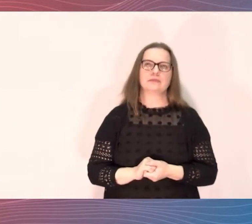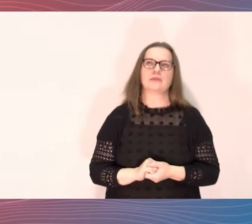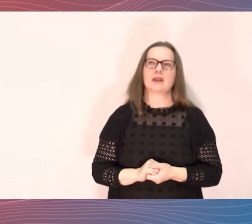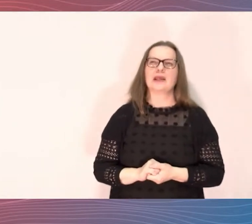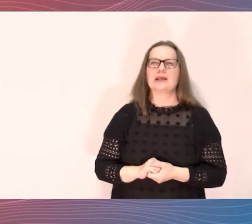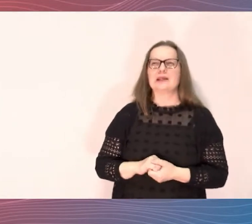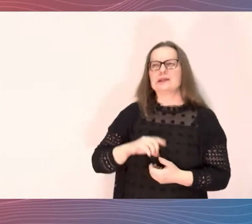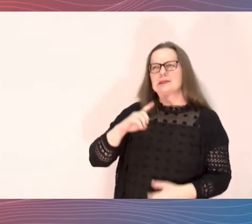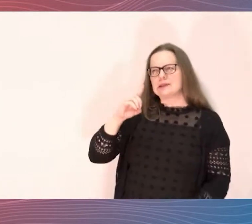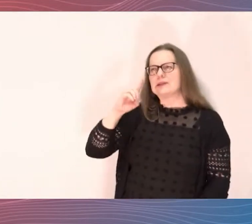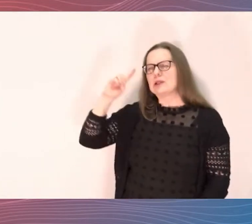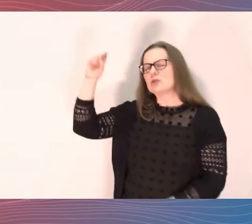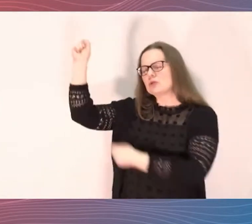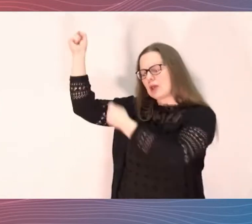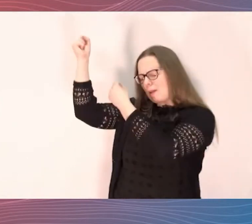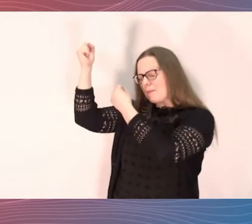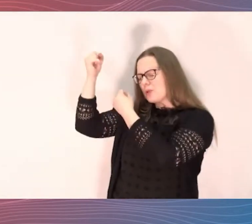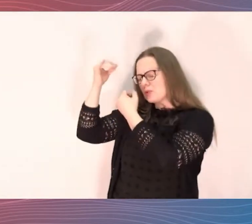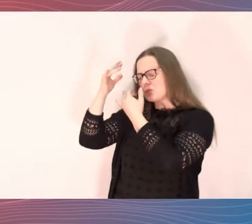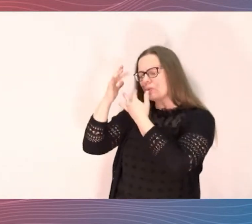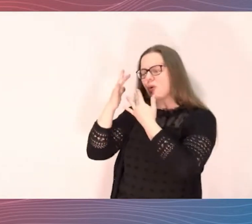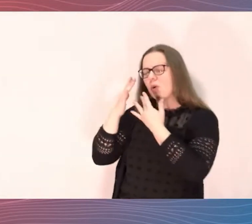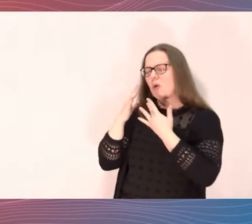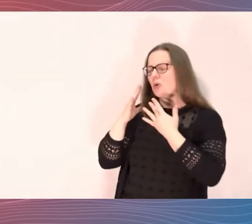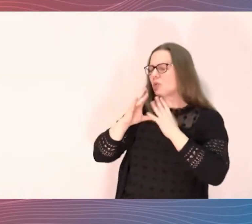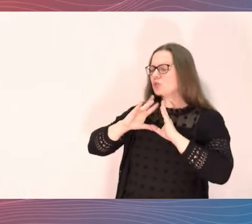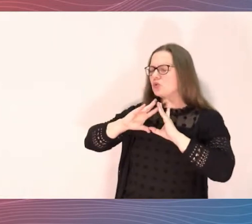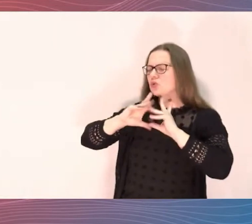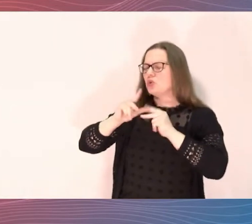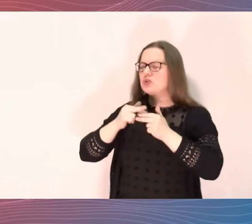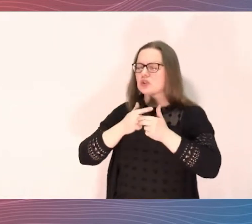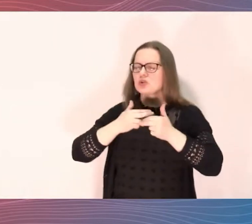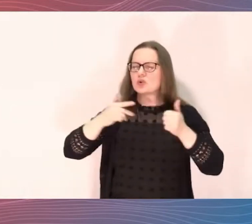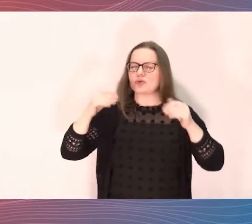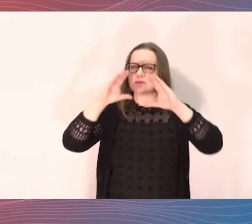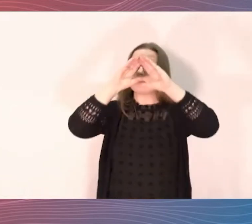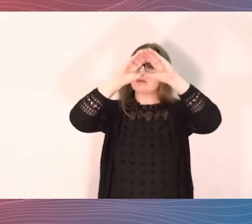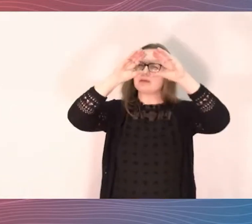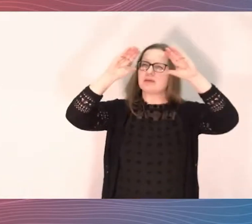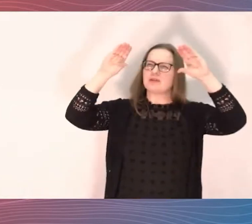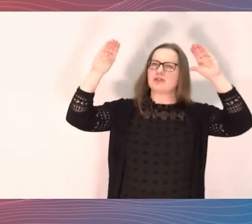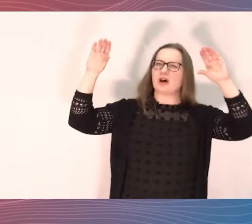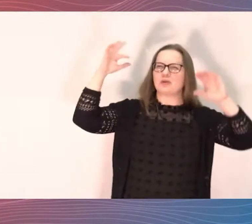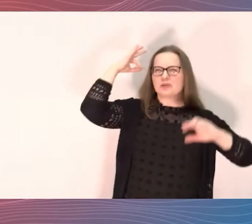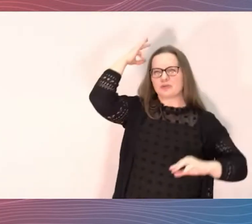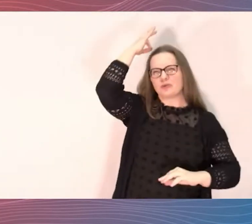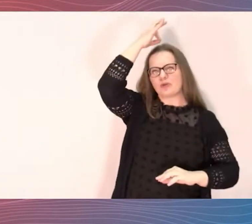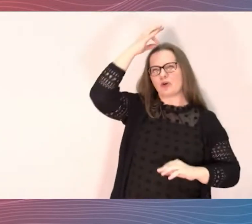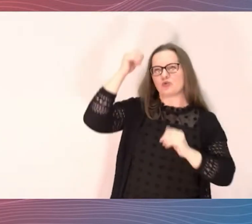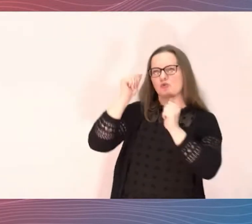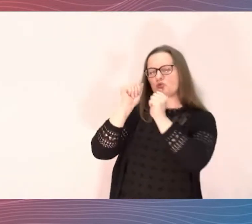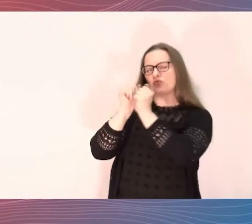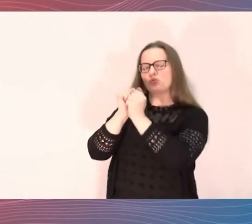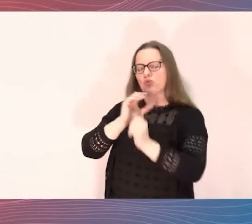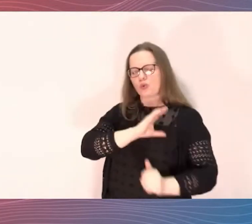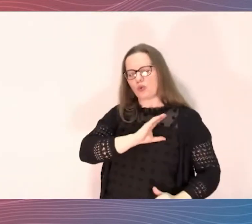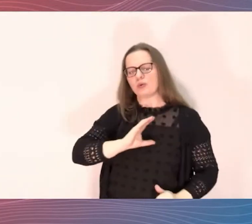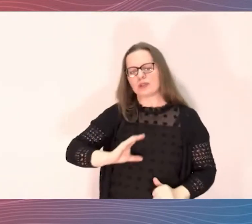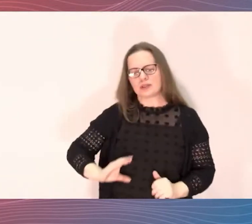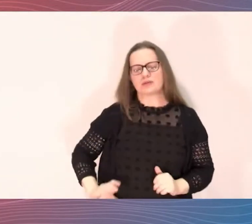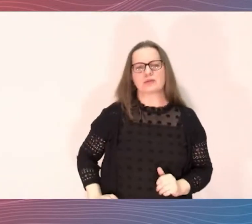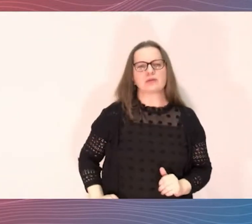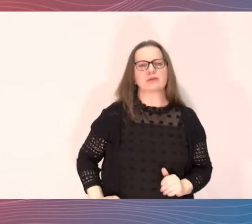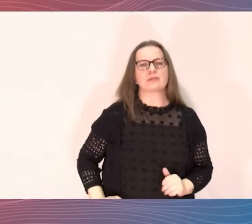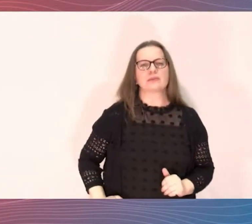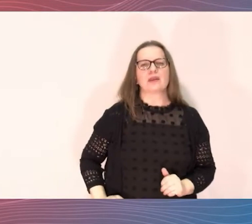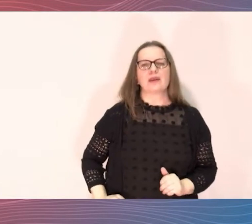abençoou-nos com toda sorte de bênção espiritual nos lugares celestiais em Cristo, a vontade de Deus, irmãos, é tomar posse